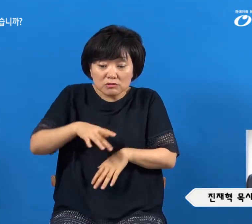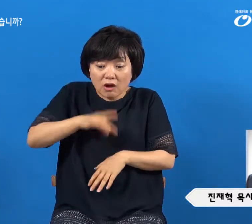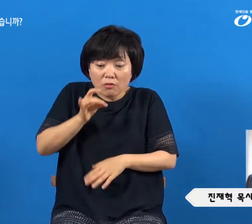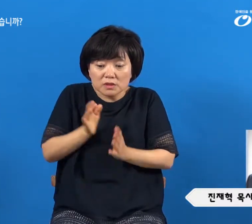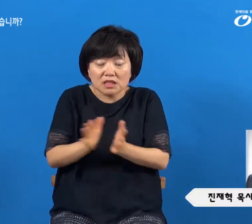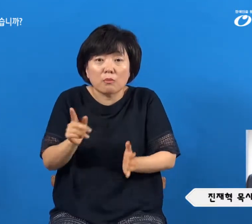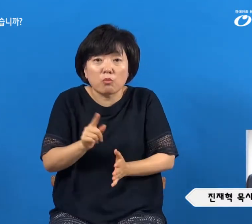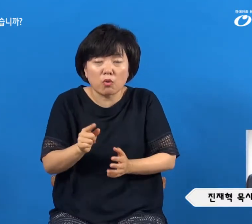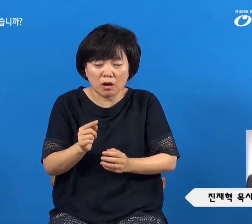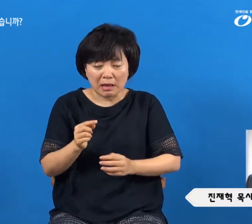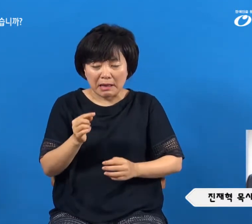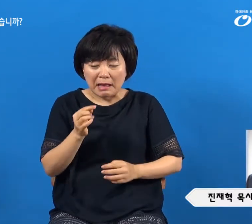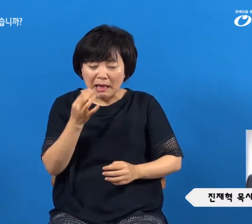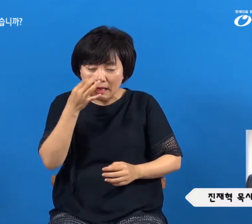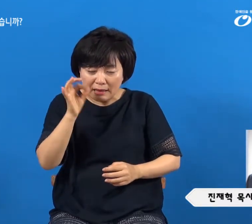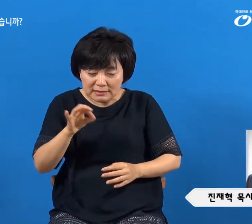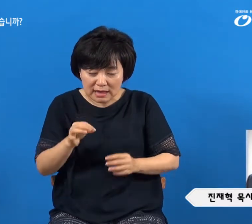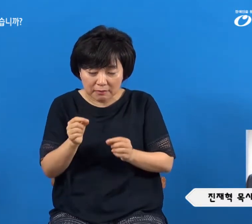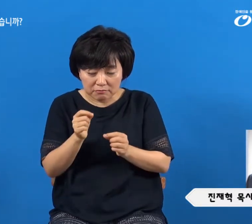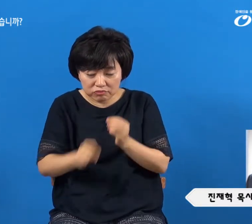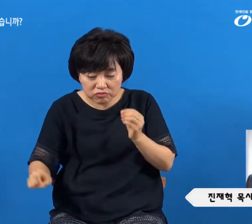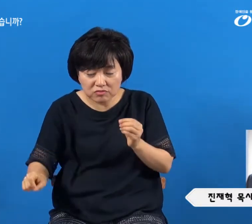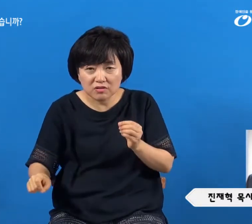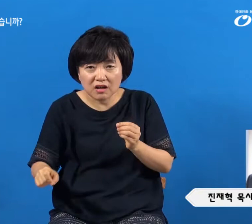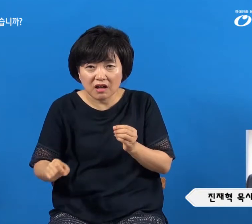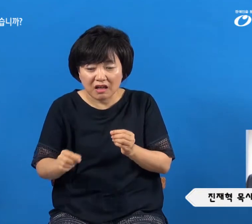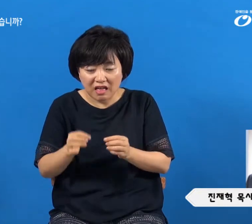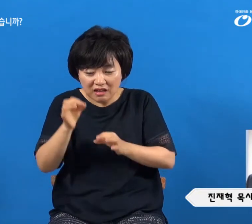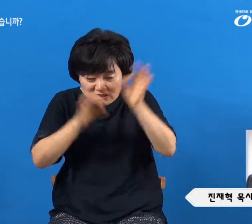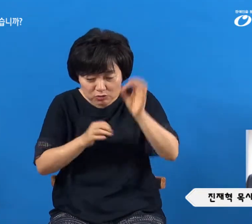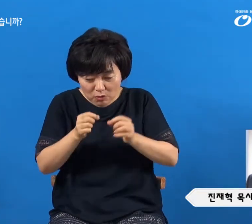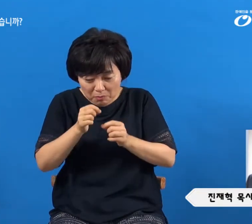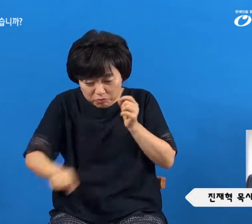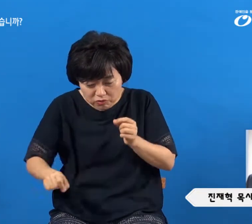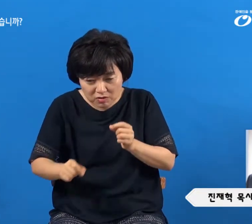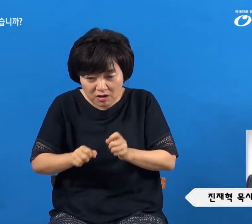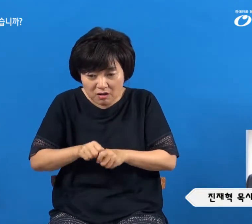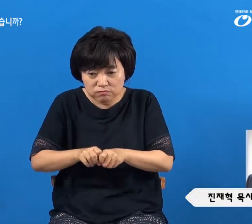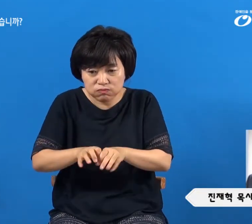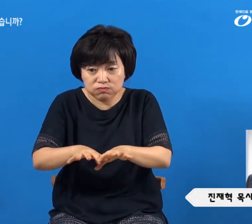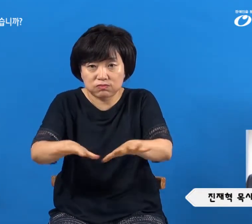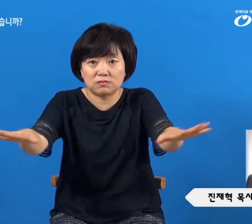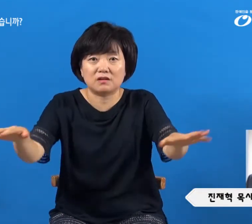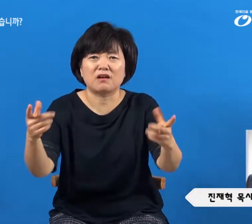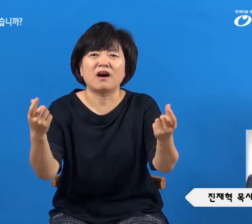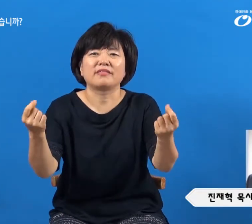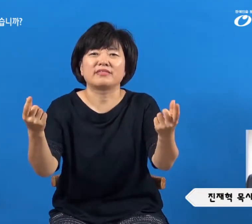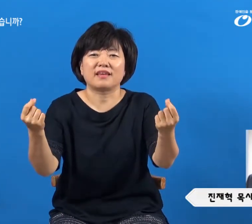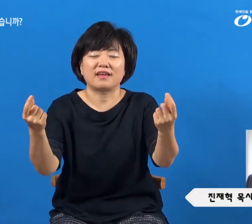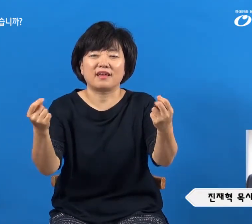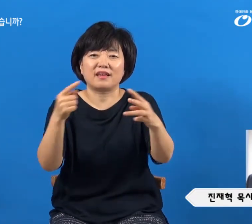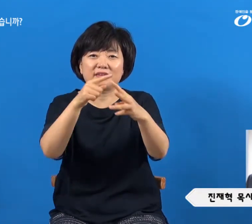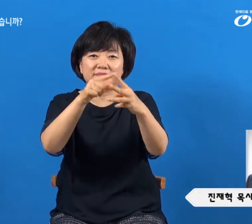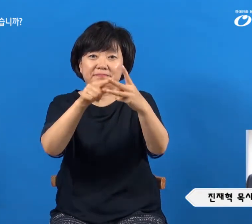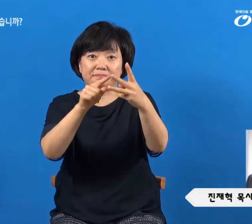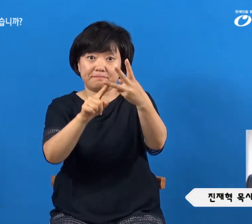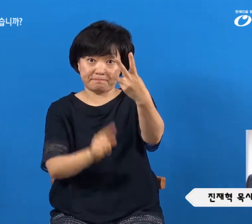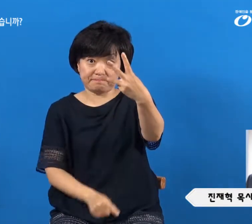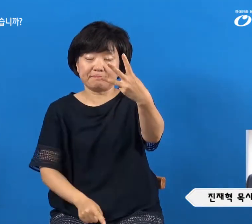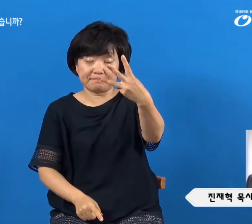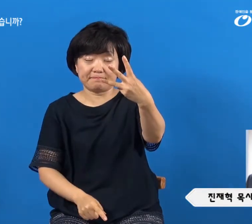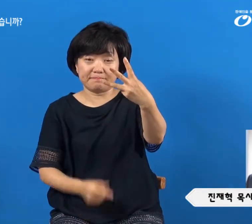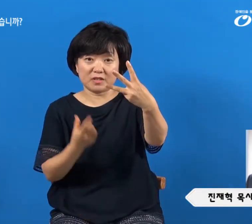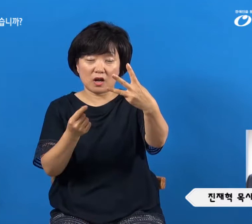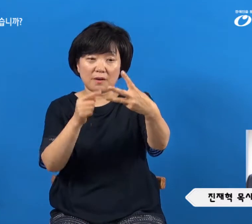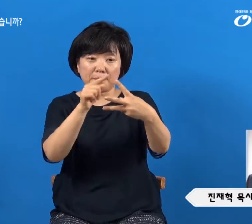불에서 시작하는 것이 아니냐라고 말씀합니다. 이 세 가지 예를 들어서 성경은 말씀합니다.